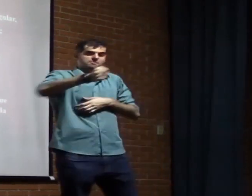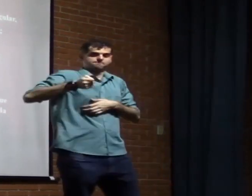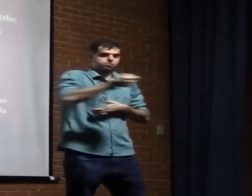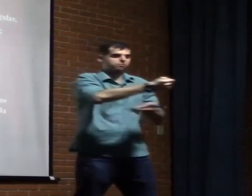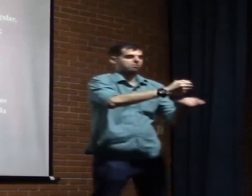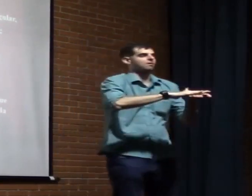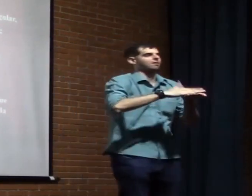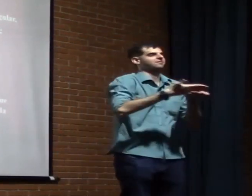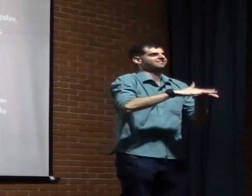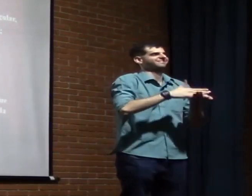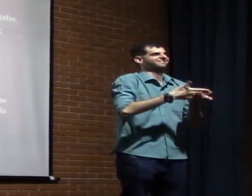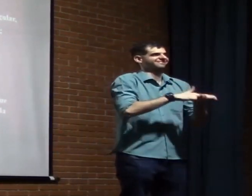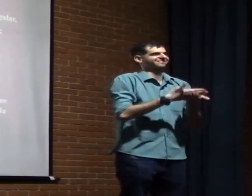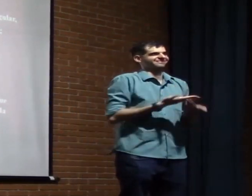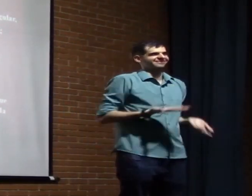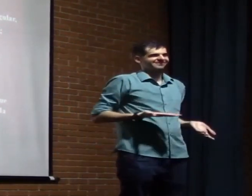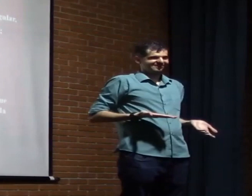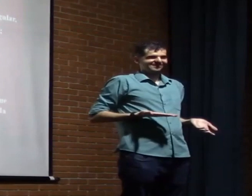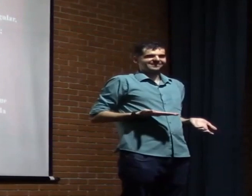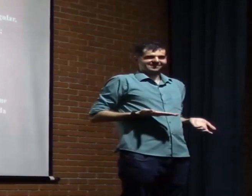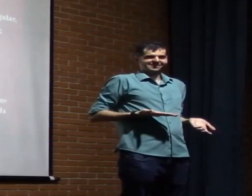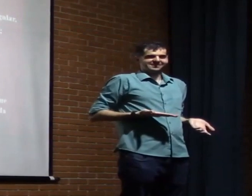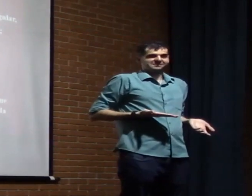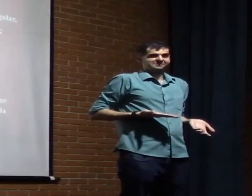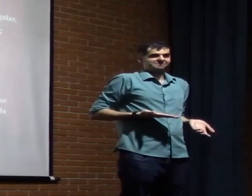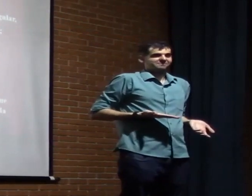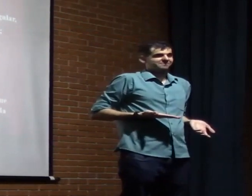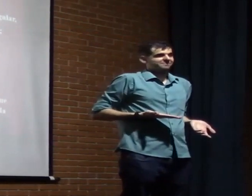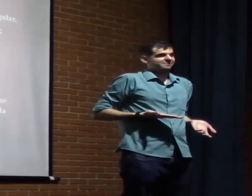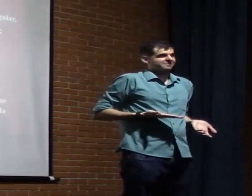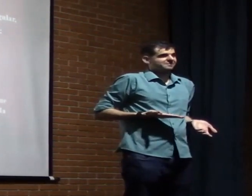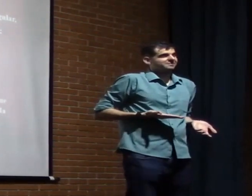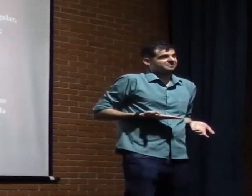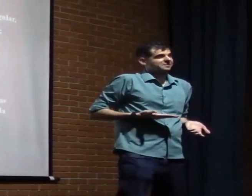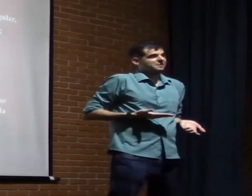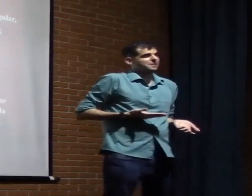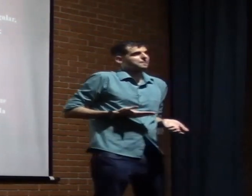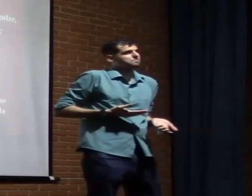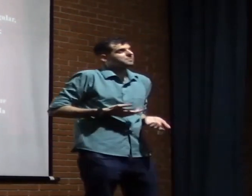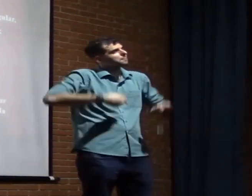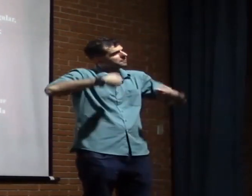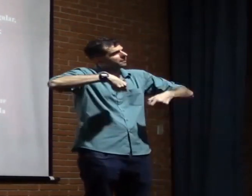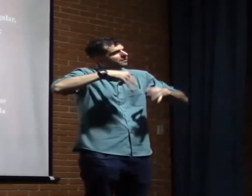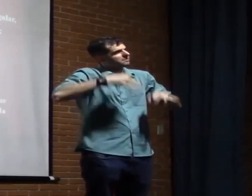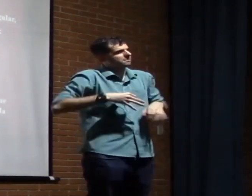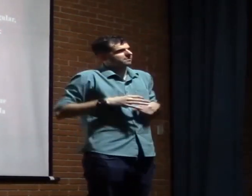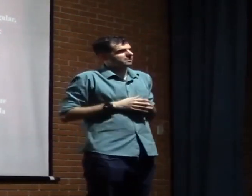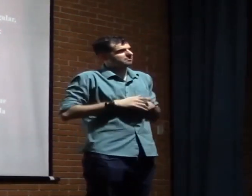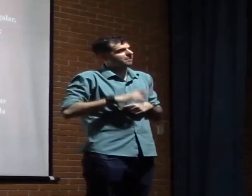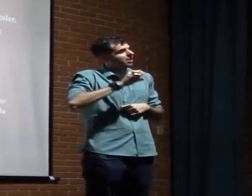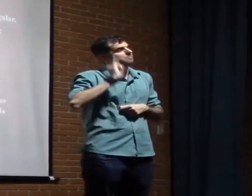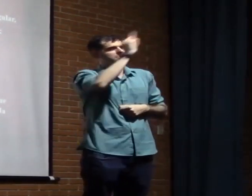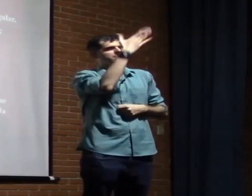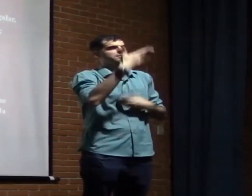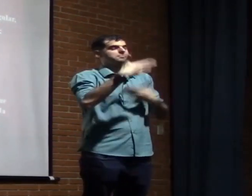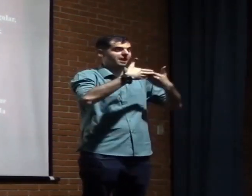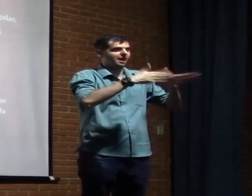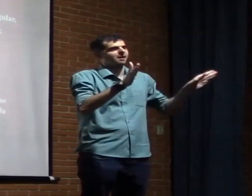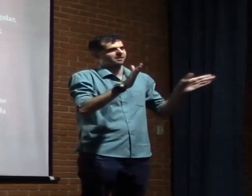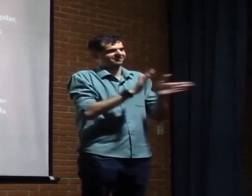as universidades, elas, inclusivas, né? Colocam ali à disposição um intérprete de Libras, né? É importante que